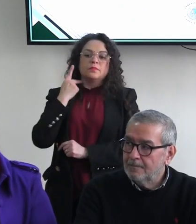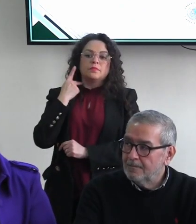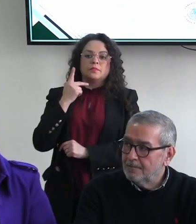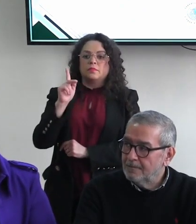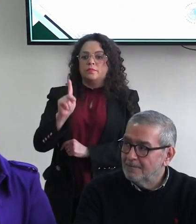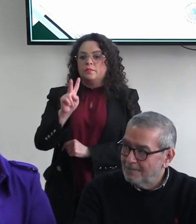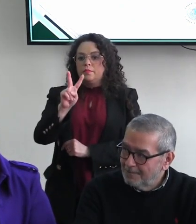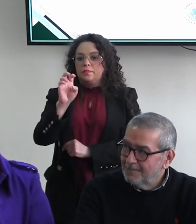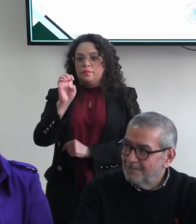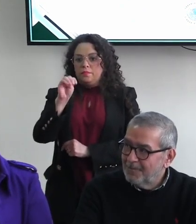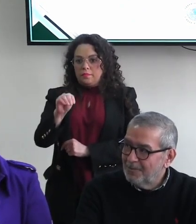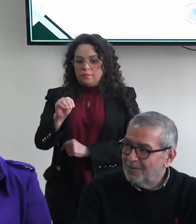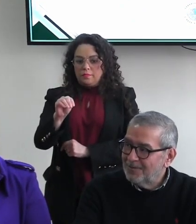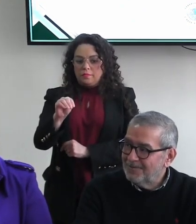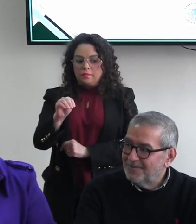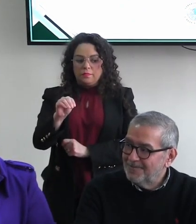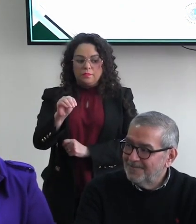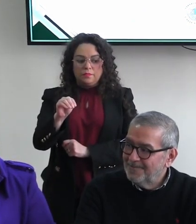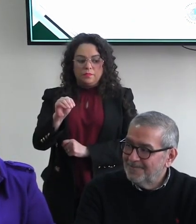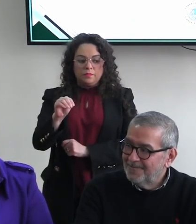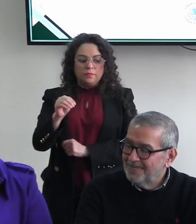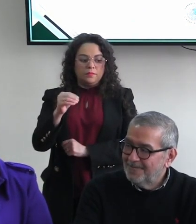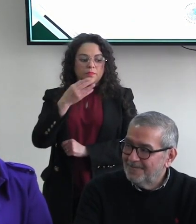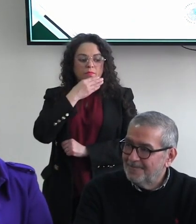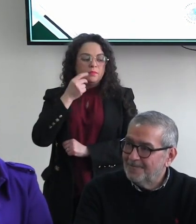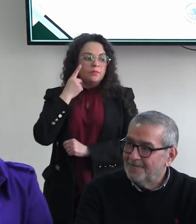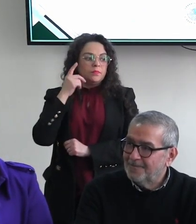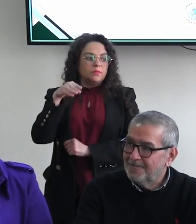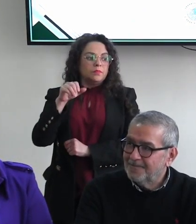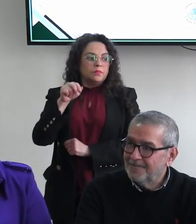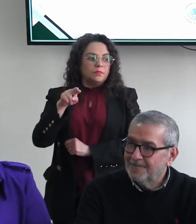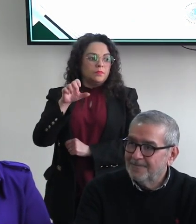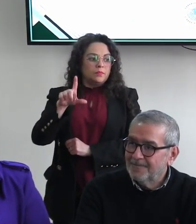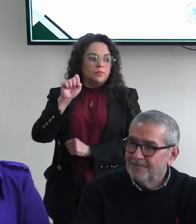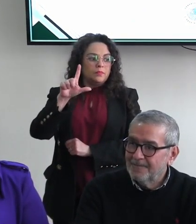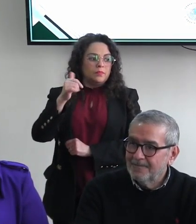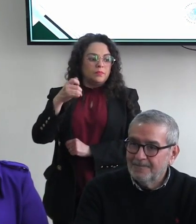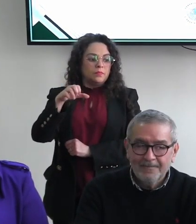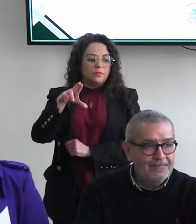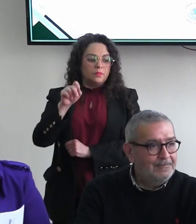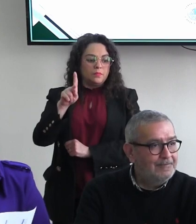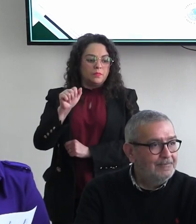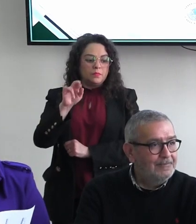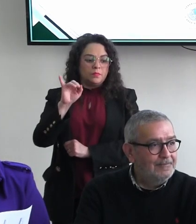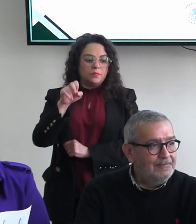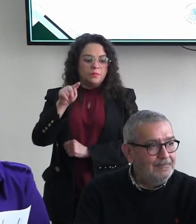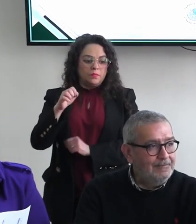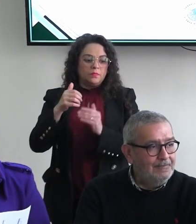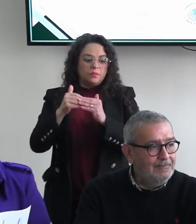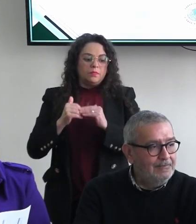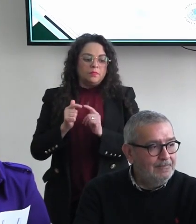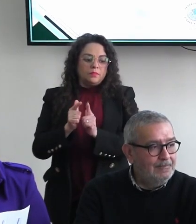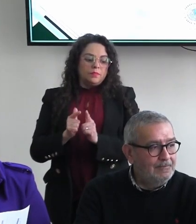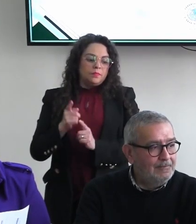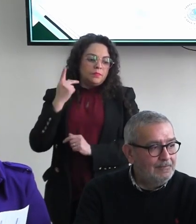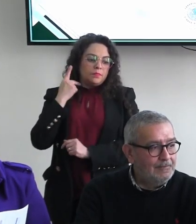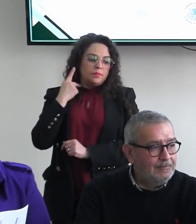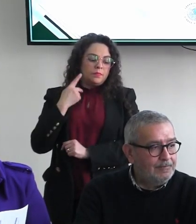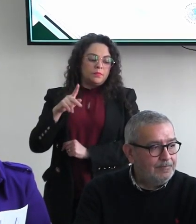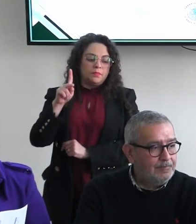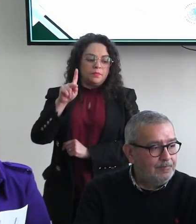Partido Verde Ecologista de México, el diputado Manuel Talayero Pariente. Del grupo parlamentario del